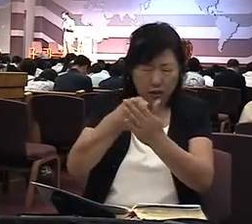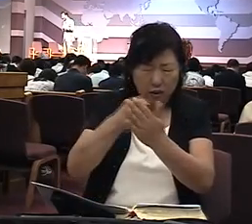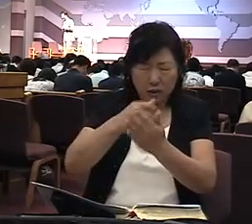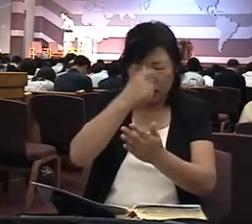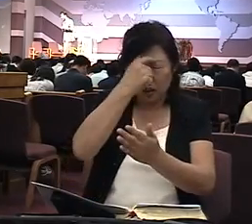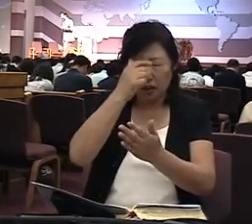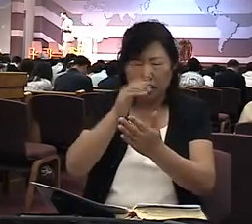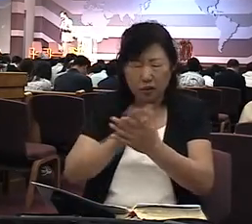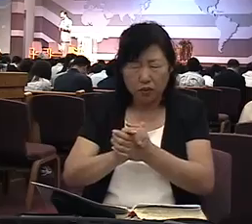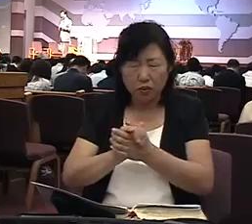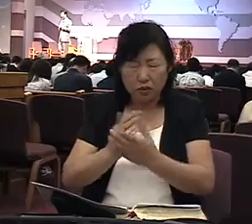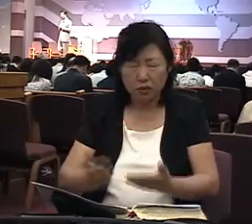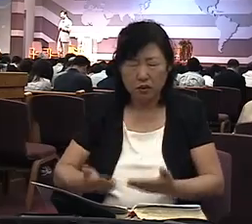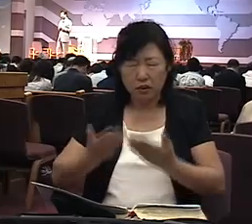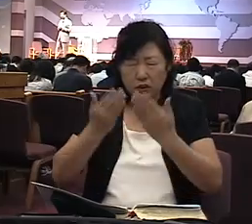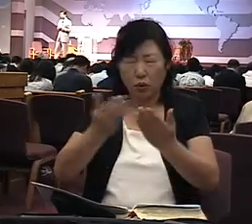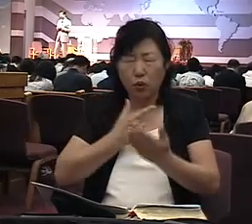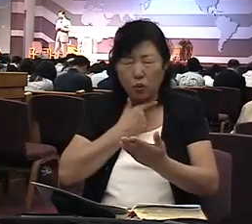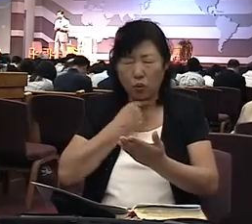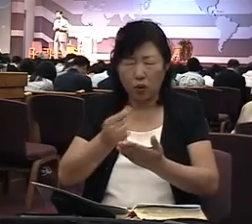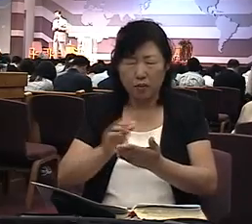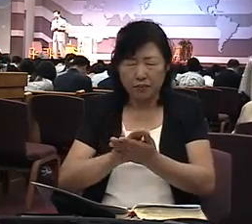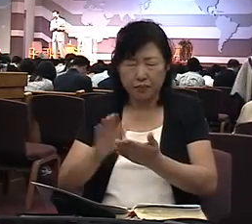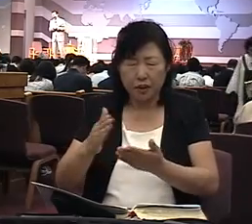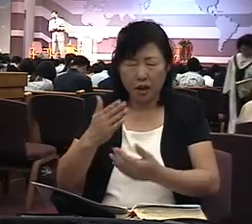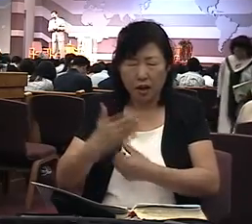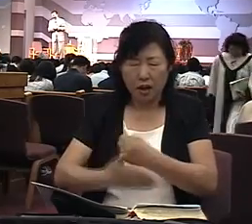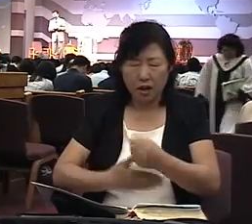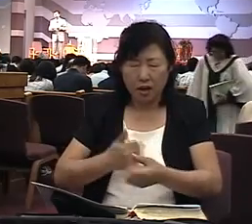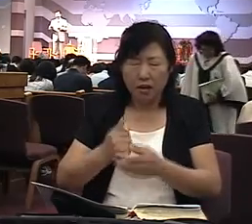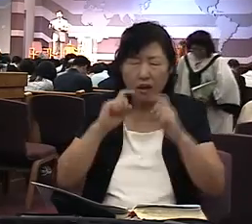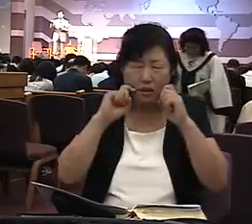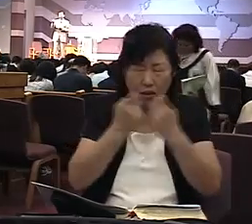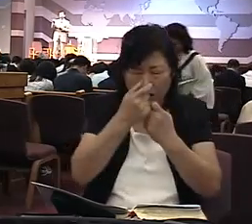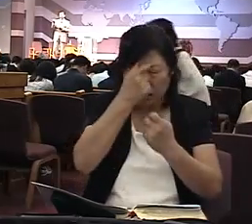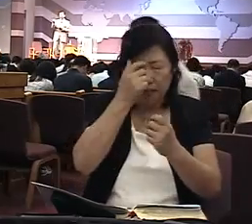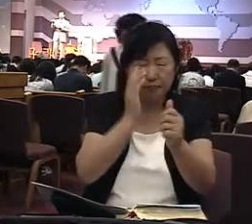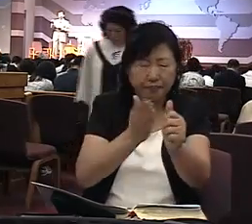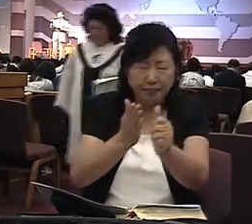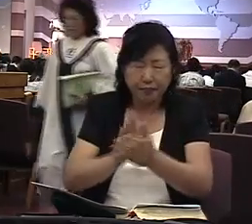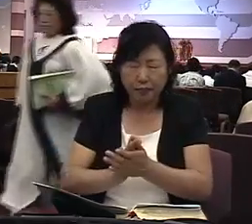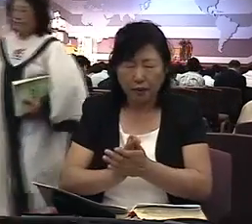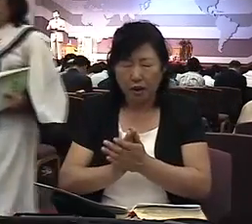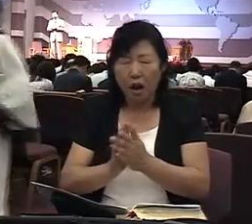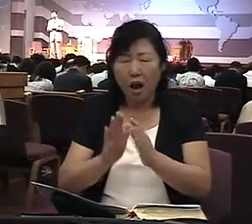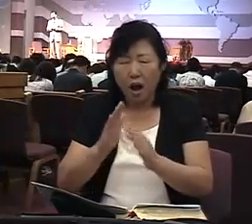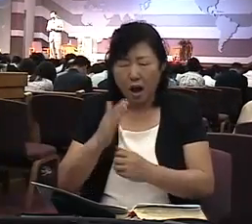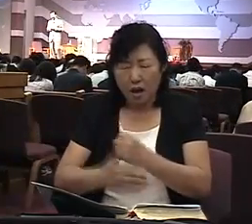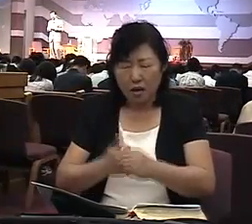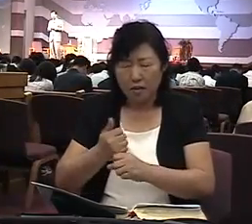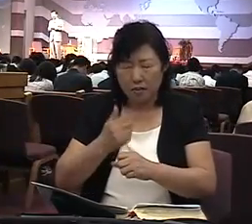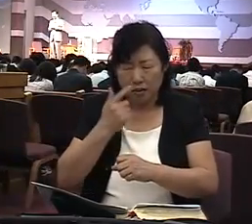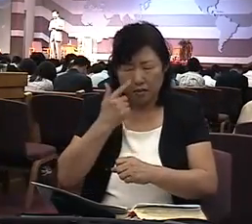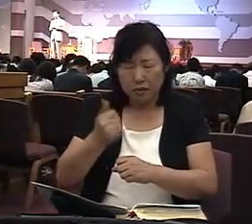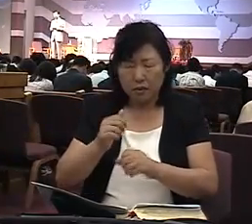같이 드리겠습니다. 아버지 하나님 감사합니다. 이 시간에 주의 백성들과 함께 회개하기를 원합니다. 아버지